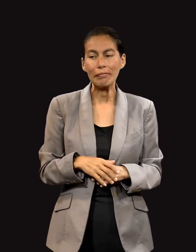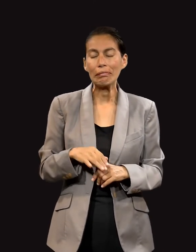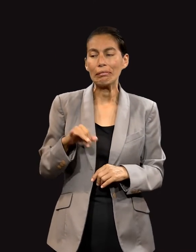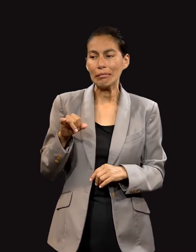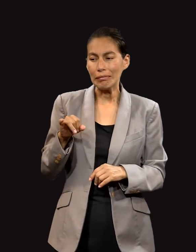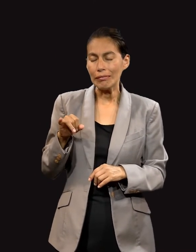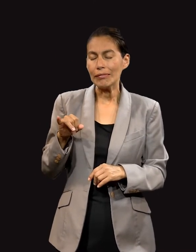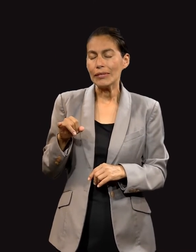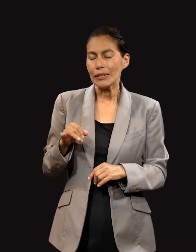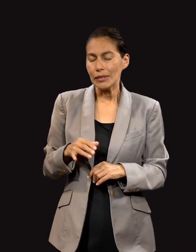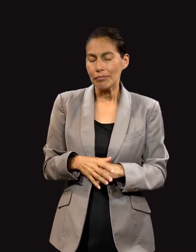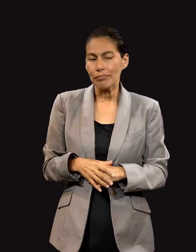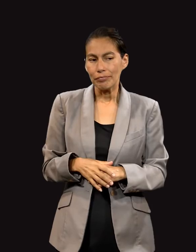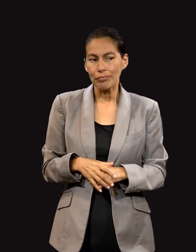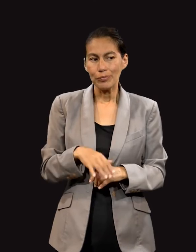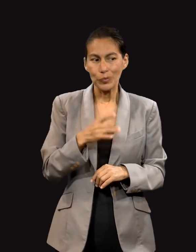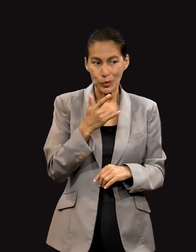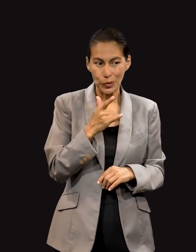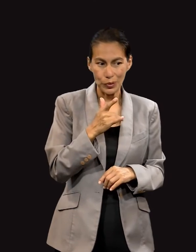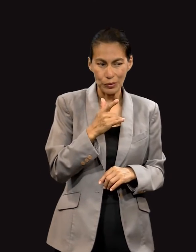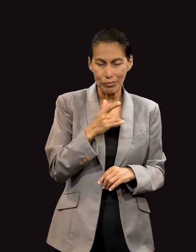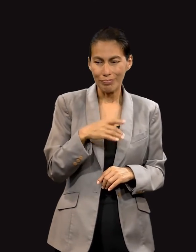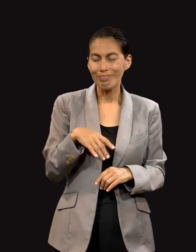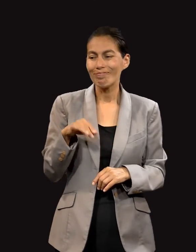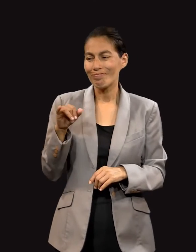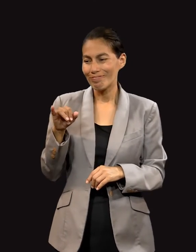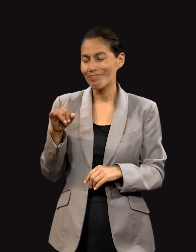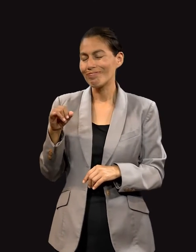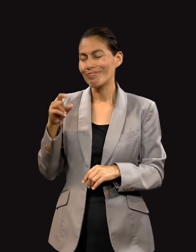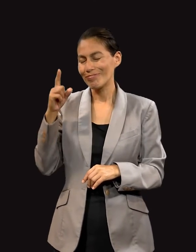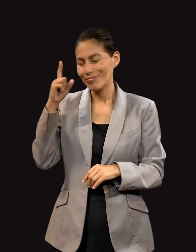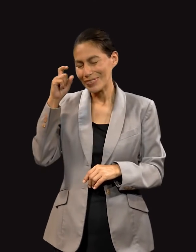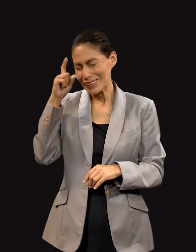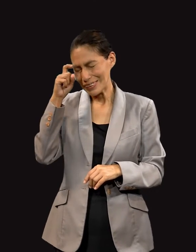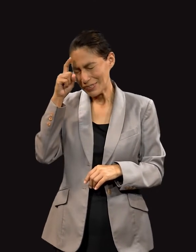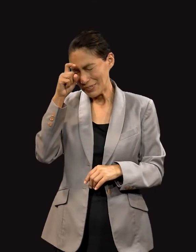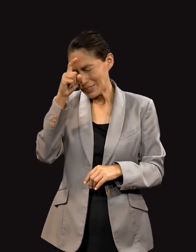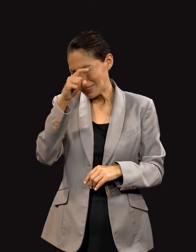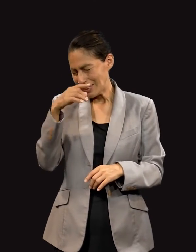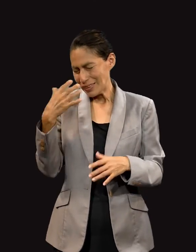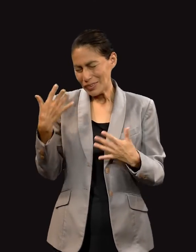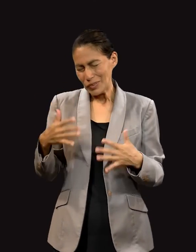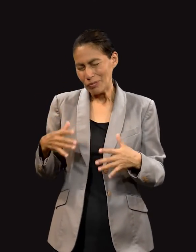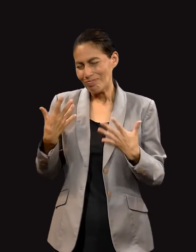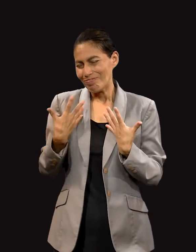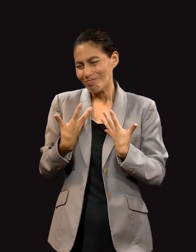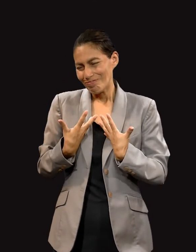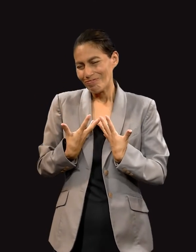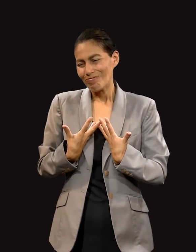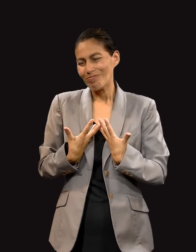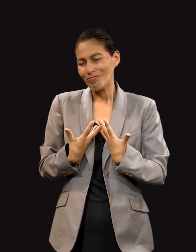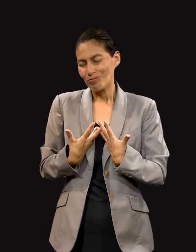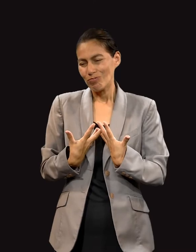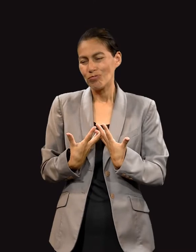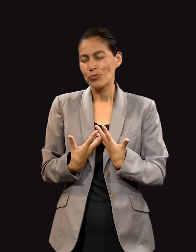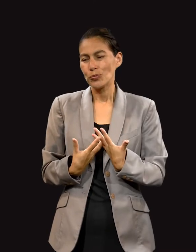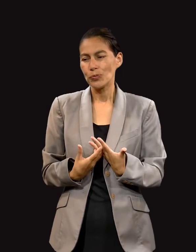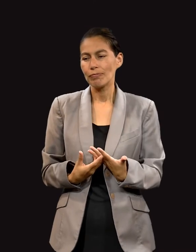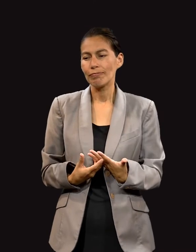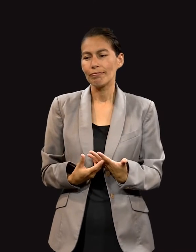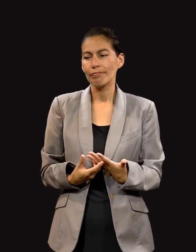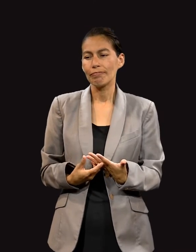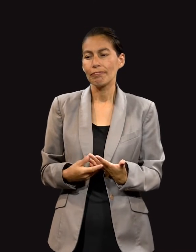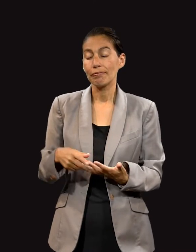ojos con Julio. Sí, ha sido difícil, difícil este tiempo,